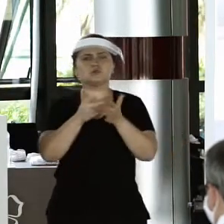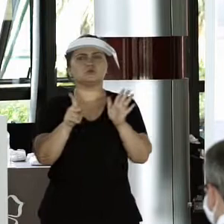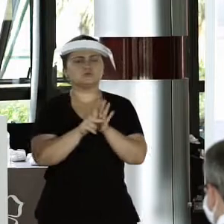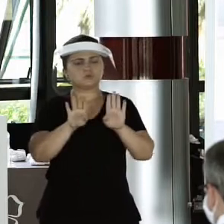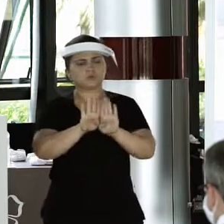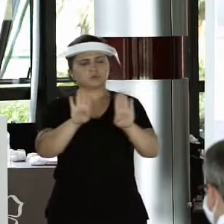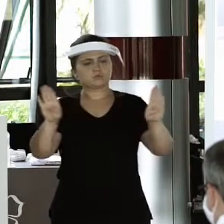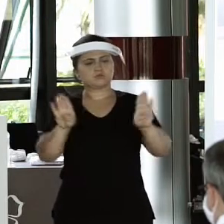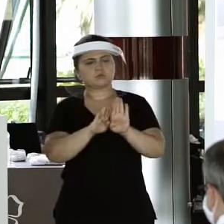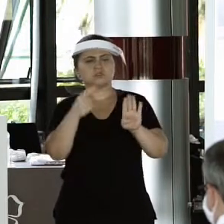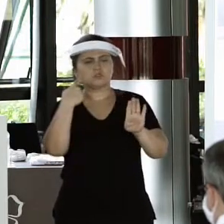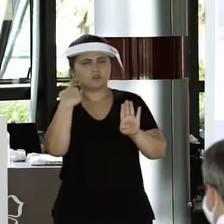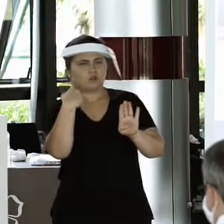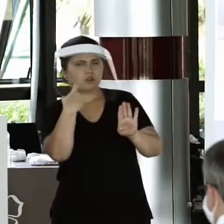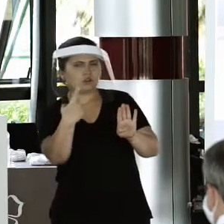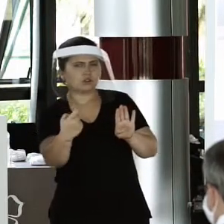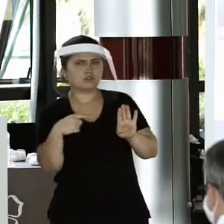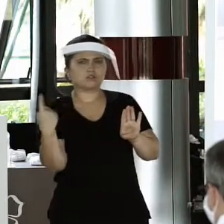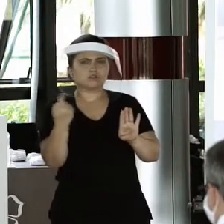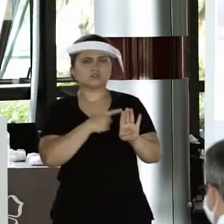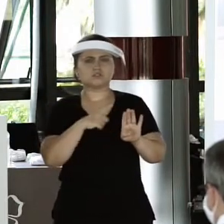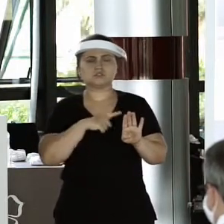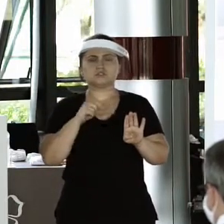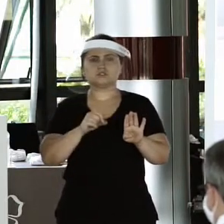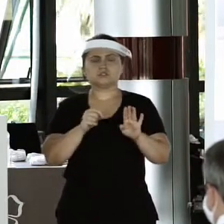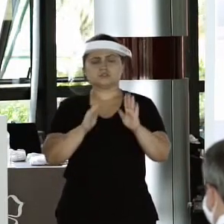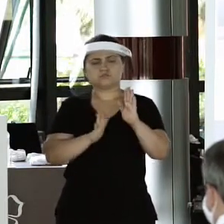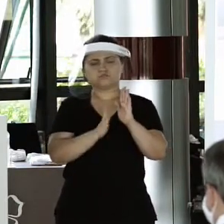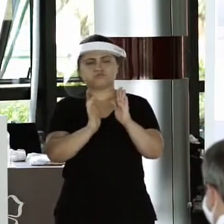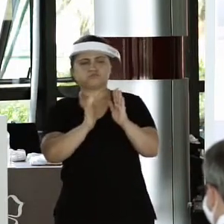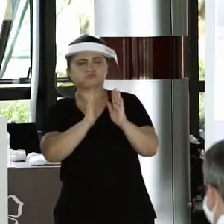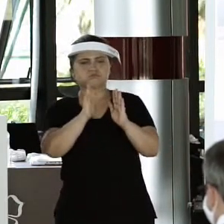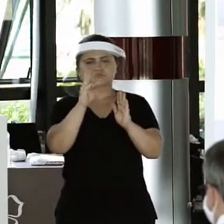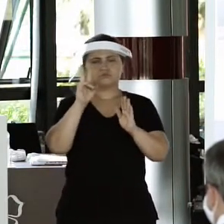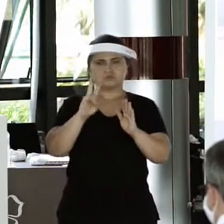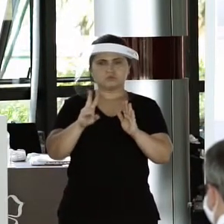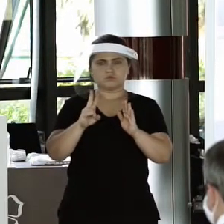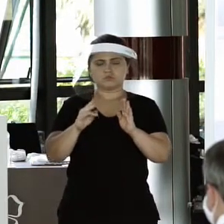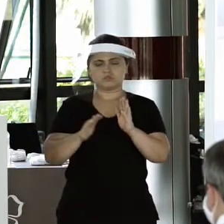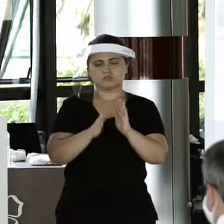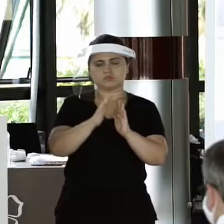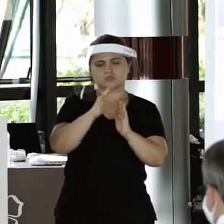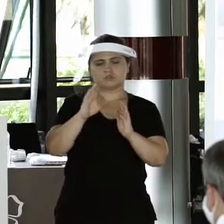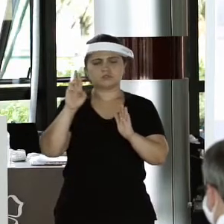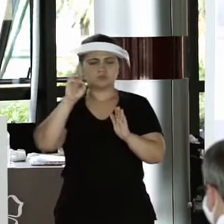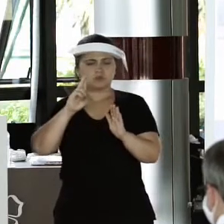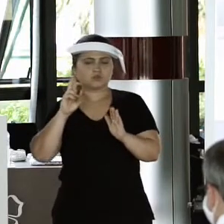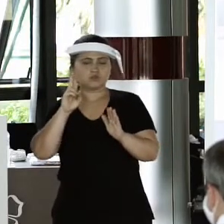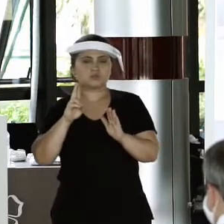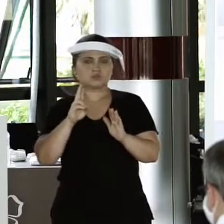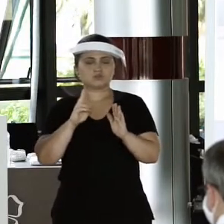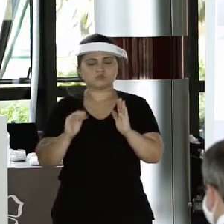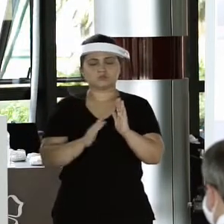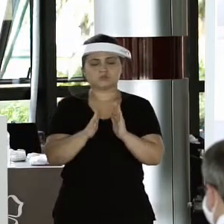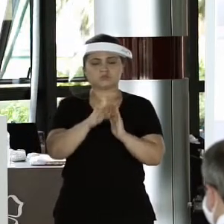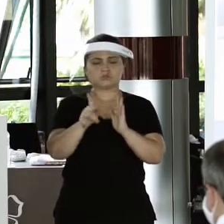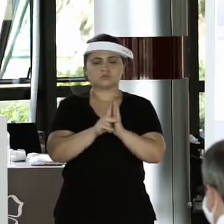fachadas, olha que interessante. A gente tem aqui, pessoal, ó, fissuras. Estão vendo essas linhas mais roxinhas? São